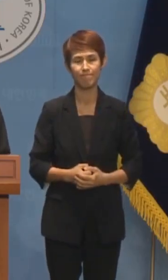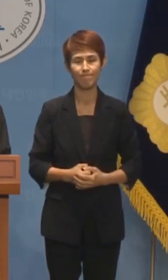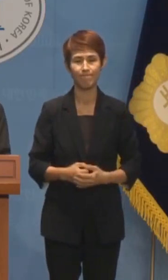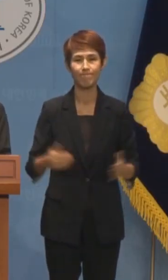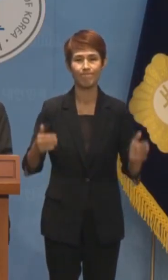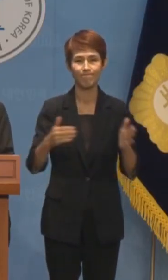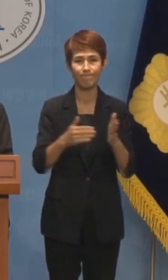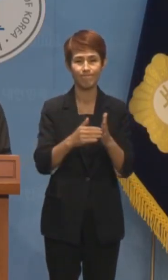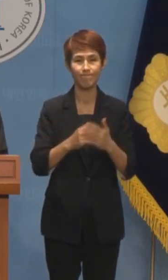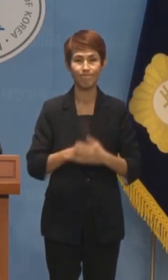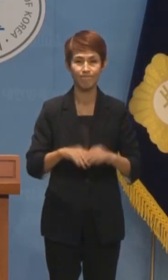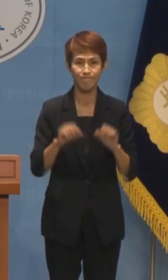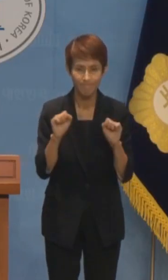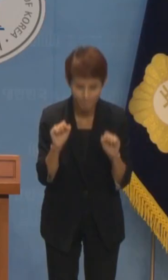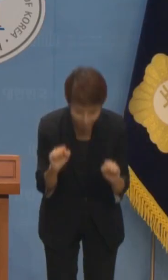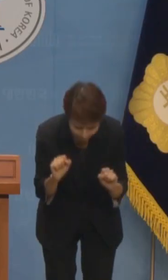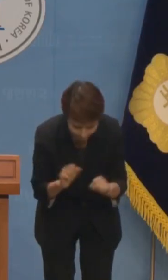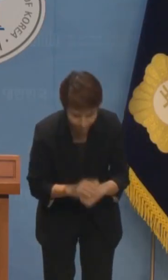브리핑 마치겠습니다.